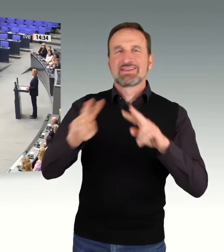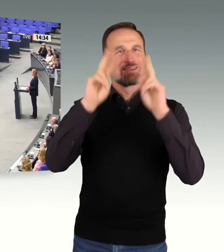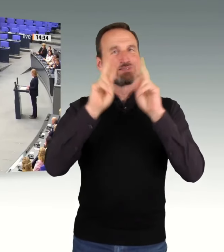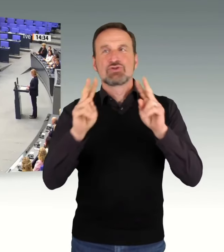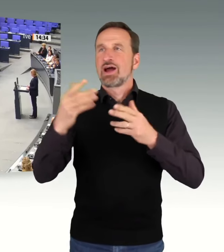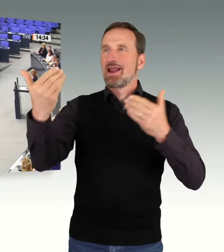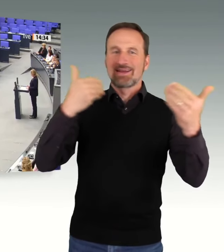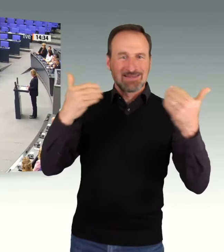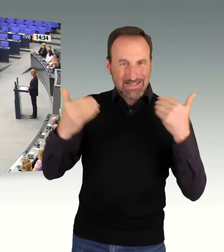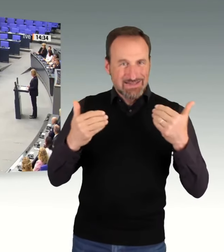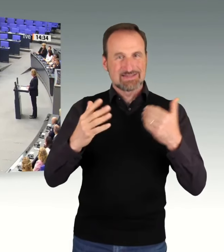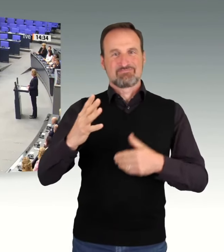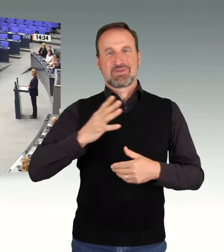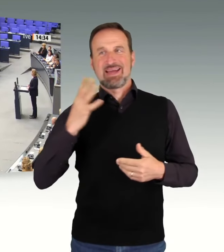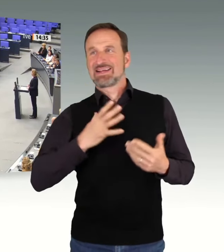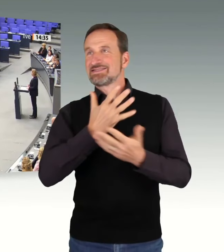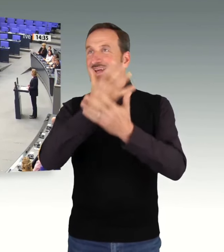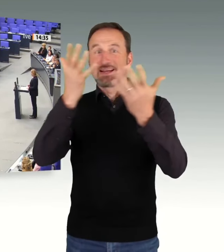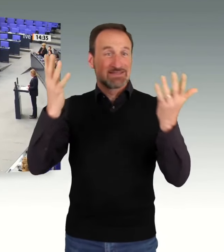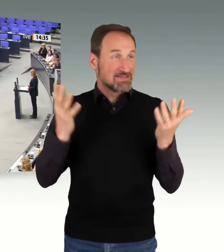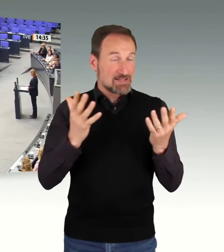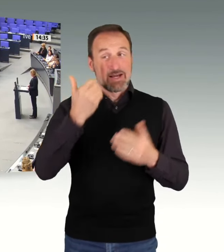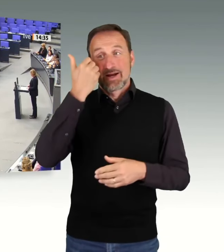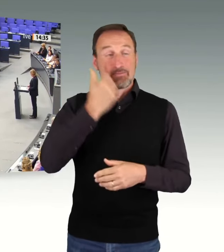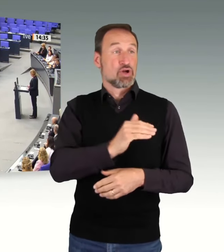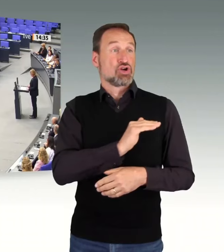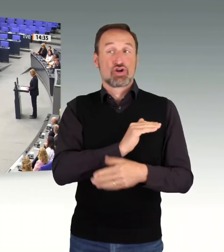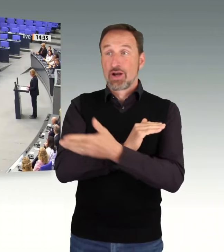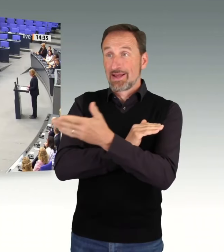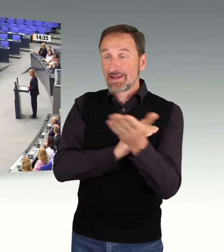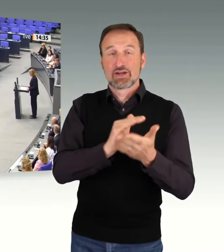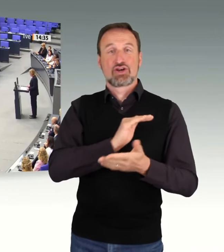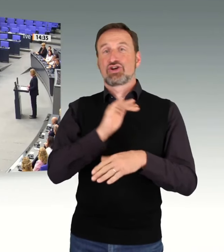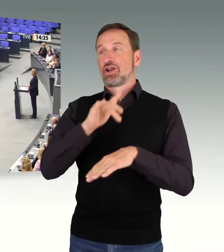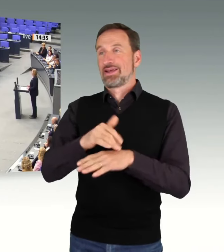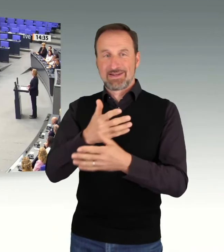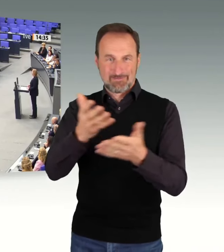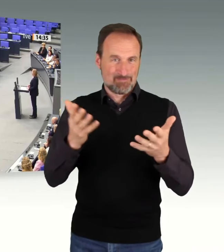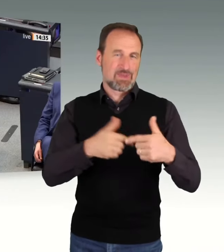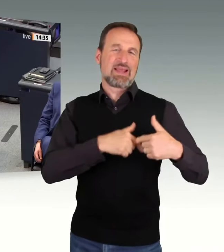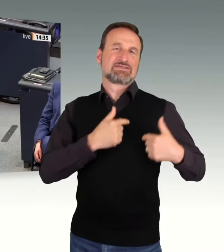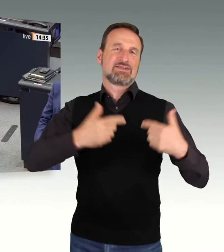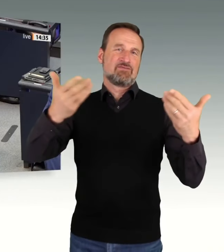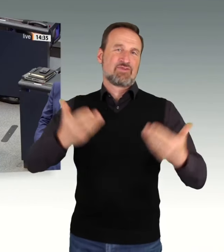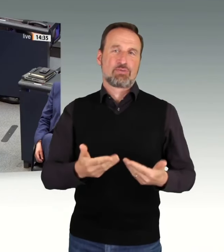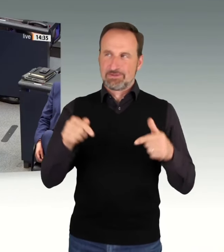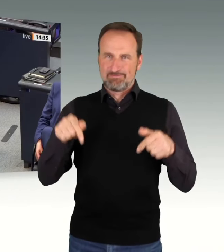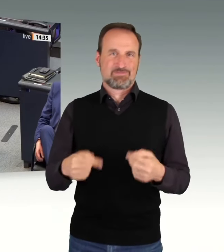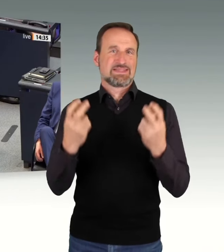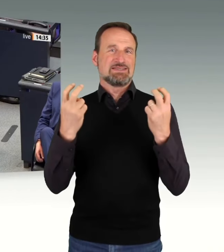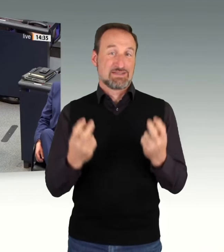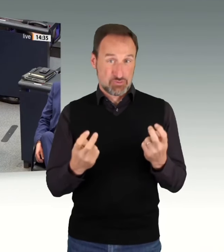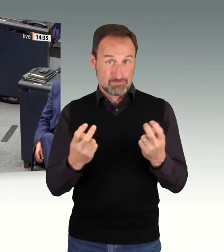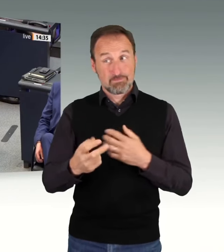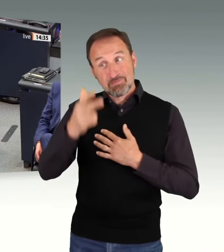willkommen zu dieser Sitzung. Herr Präsident Selenskyj, ich heiße Sie im Namen des ganzen Hauses hier im Deutschen Bundestag